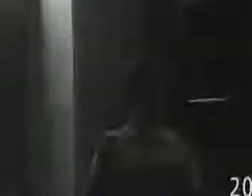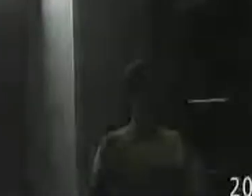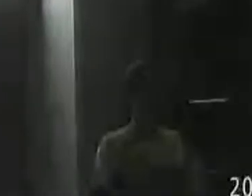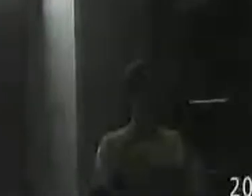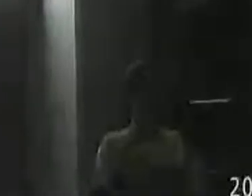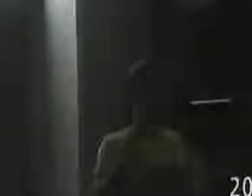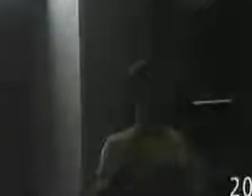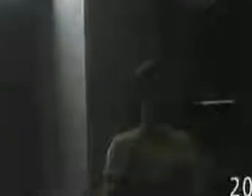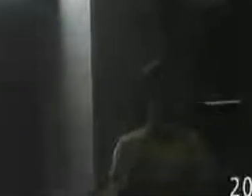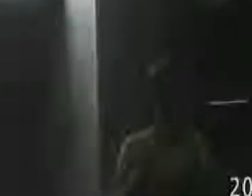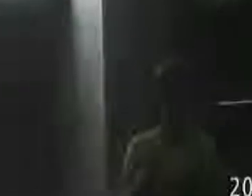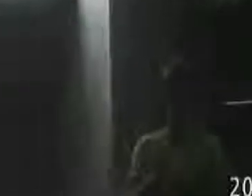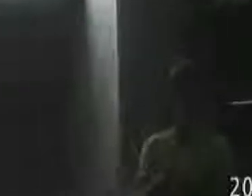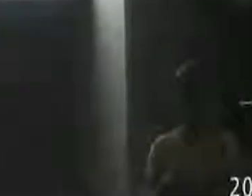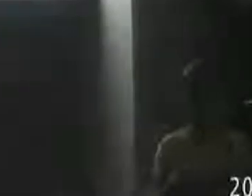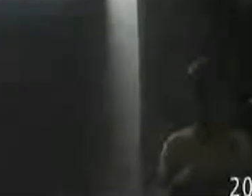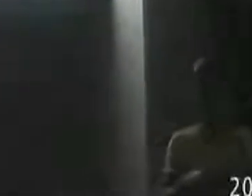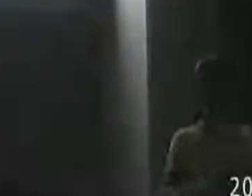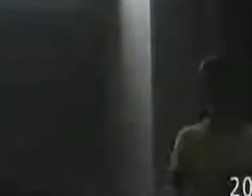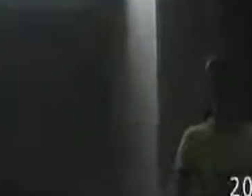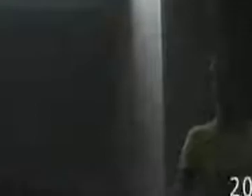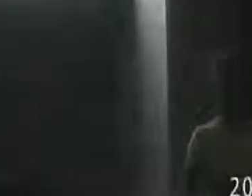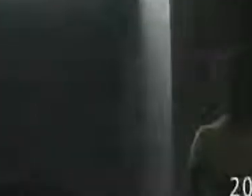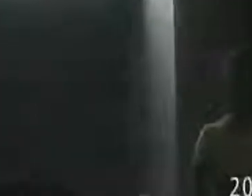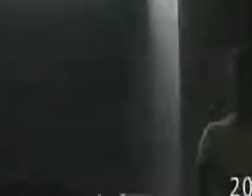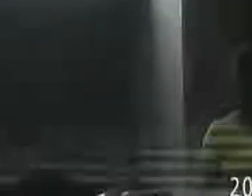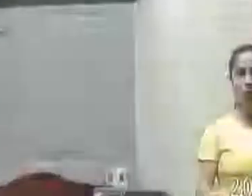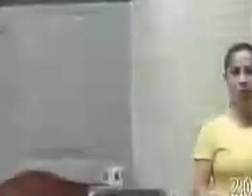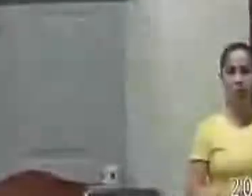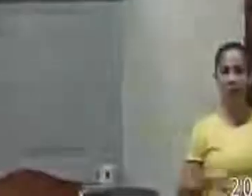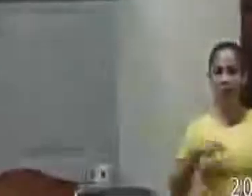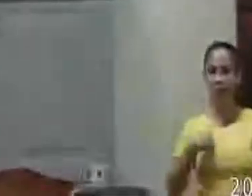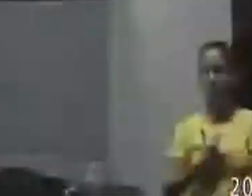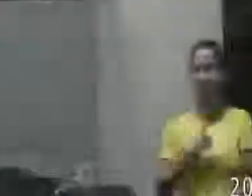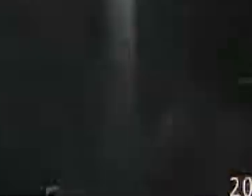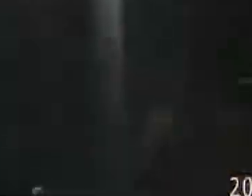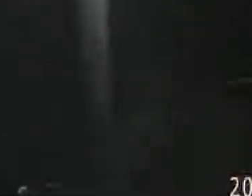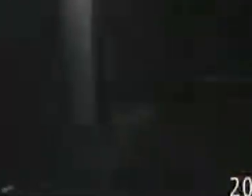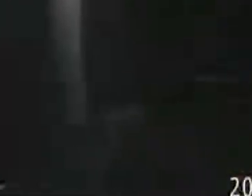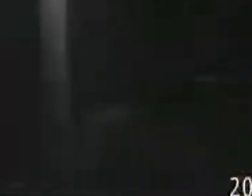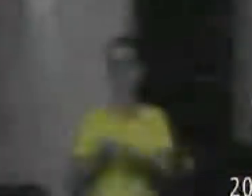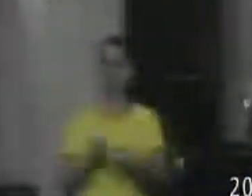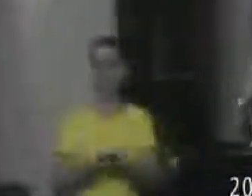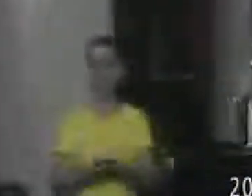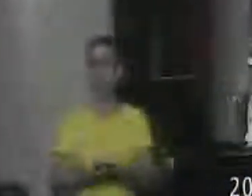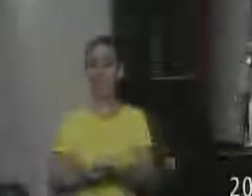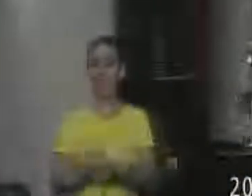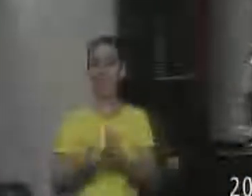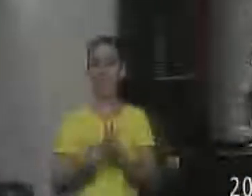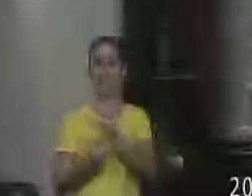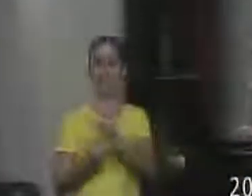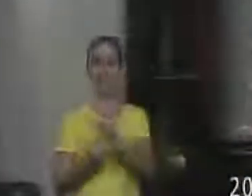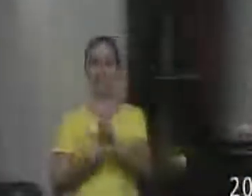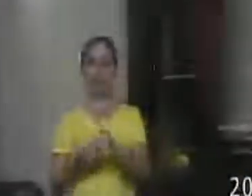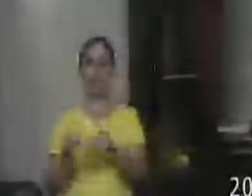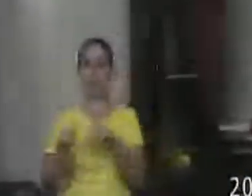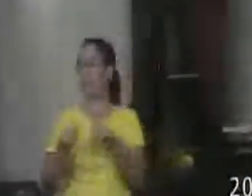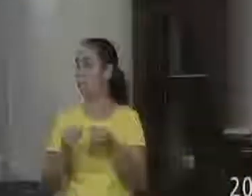Fiscal e nós temos como objeto dela